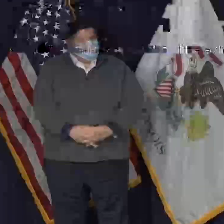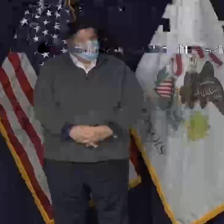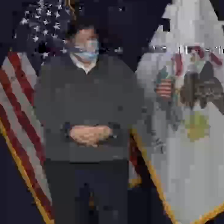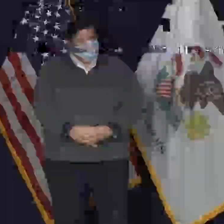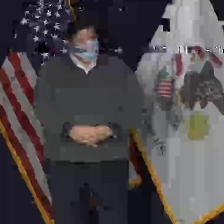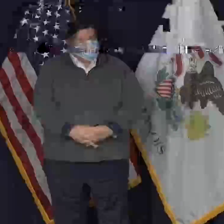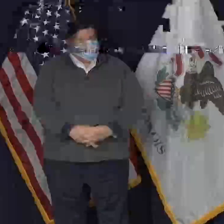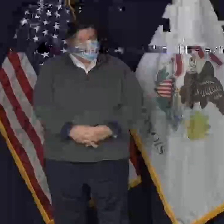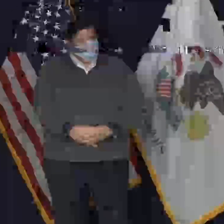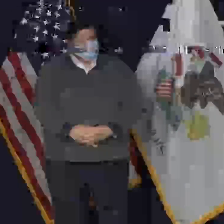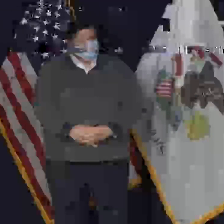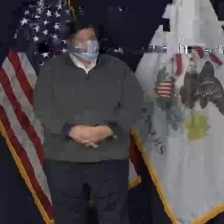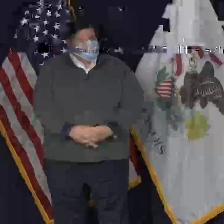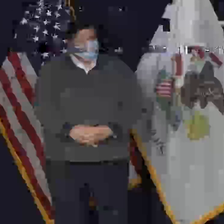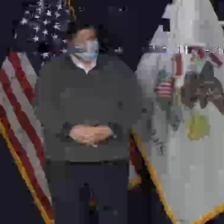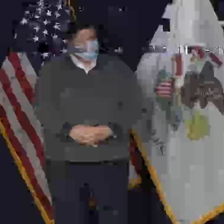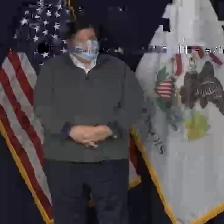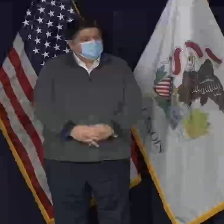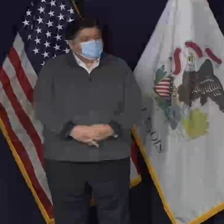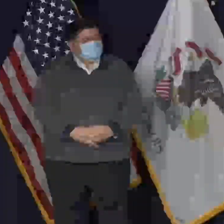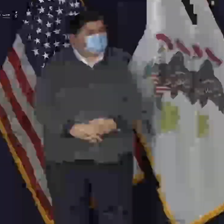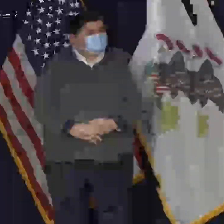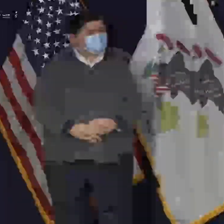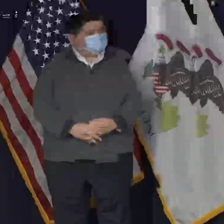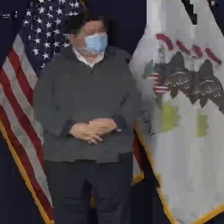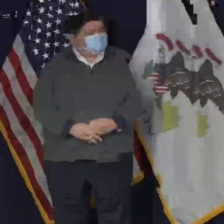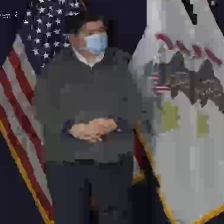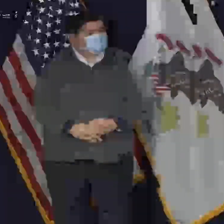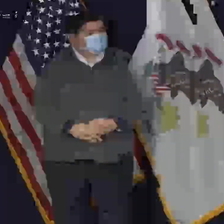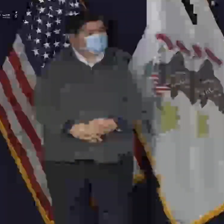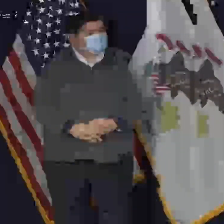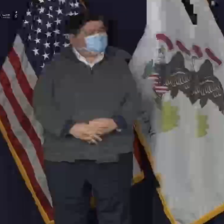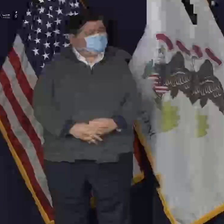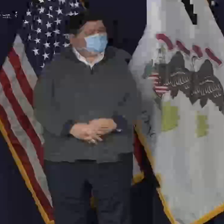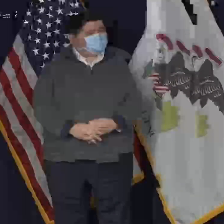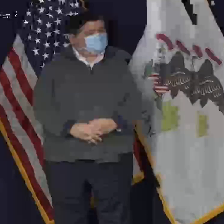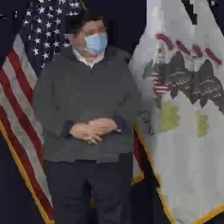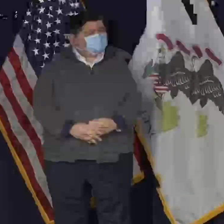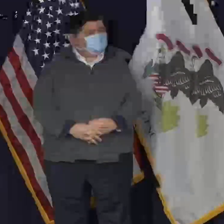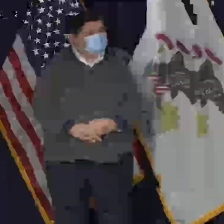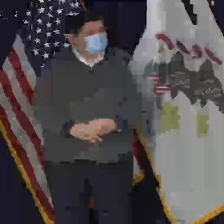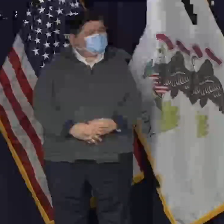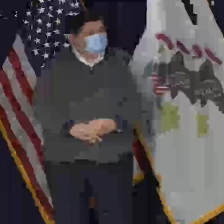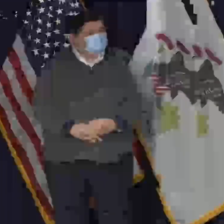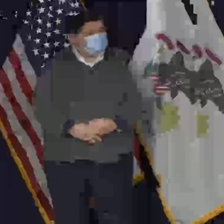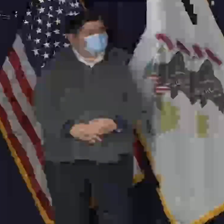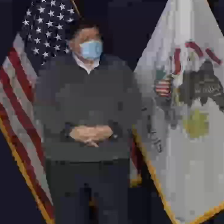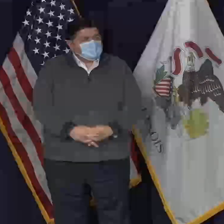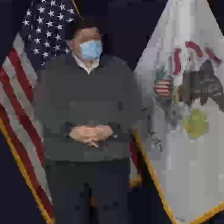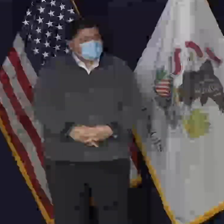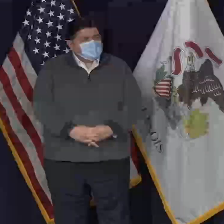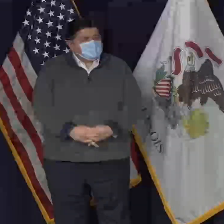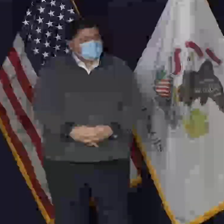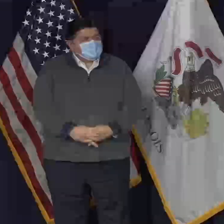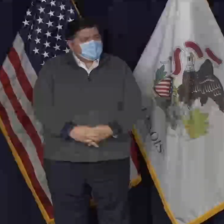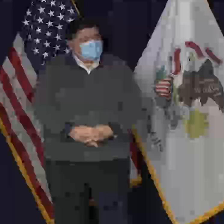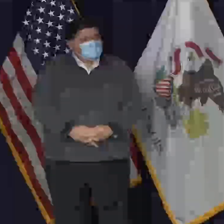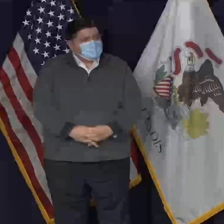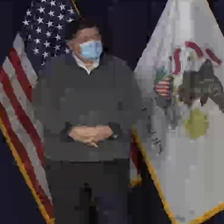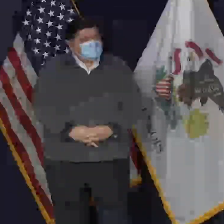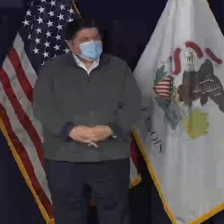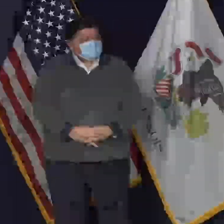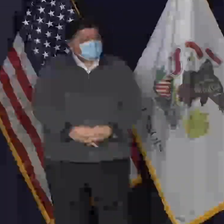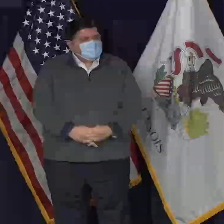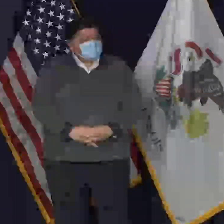por videoconferencia con su proveedor médico. Finalmente, reconocemos que para muchos de nosotros, tomar un día libre